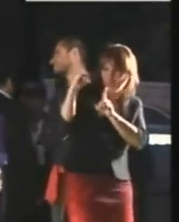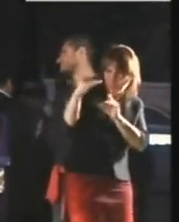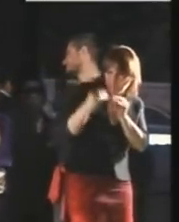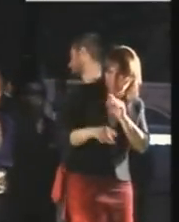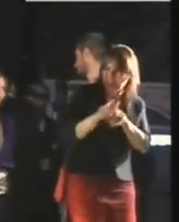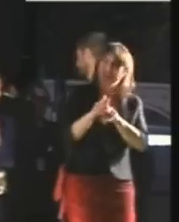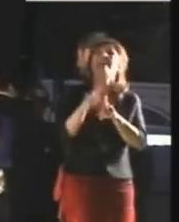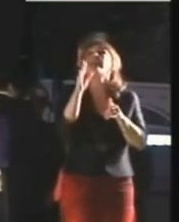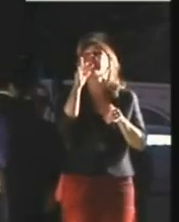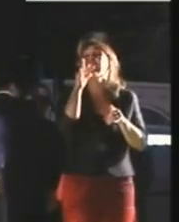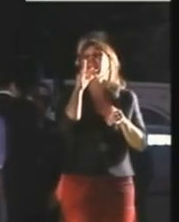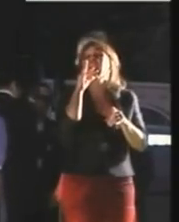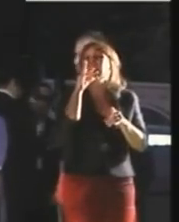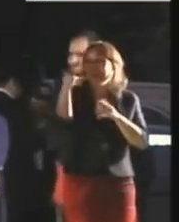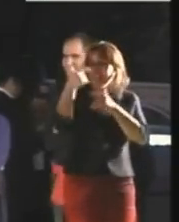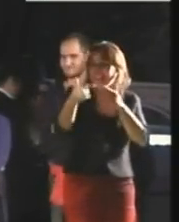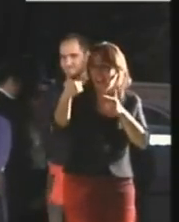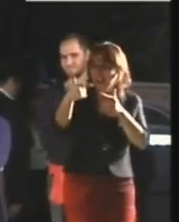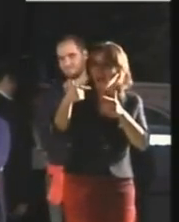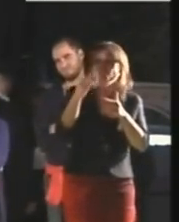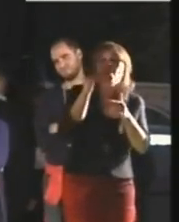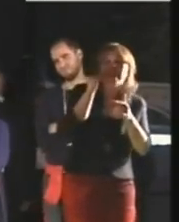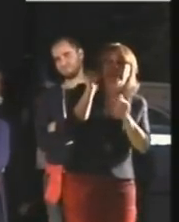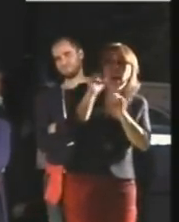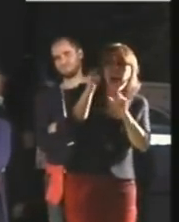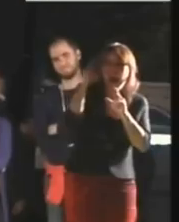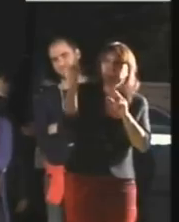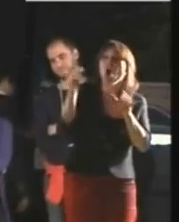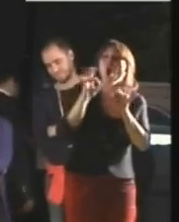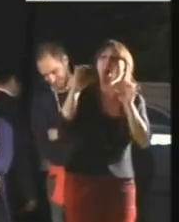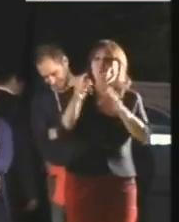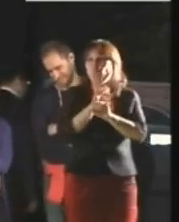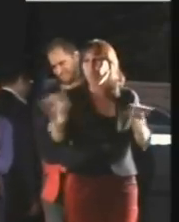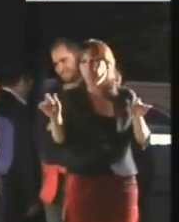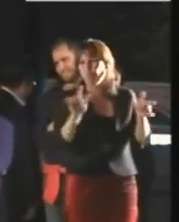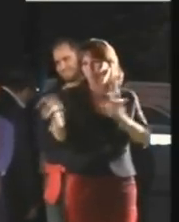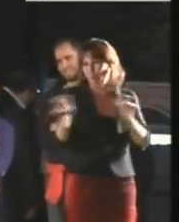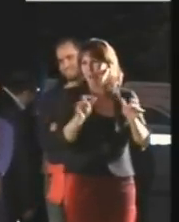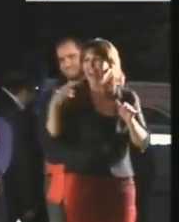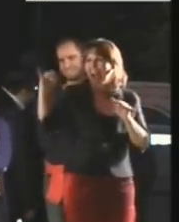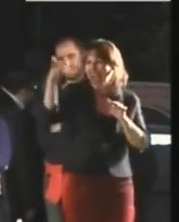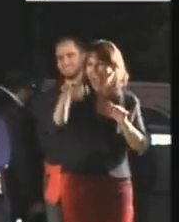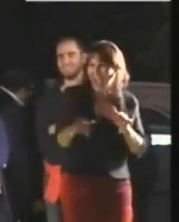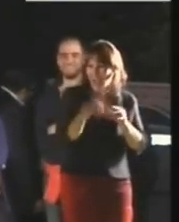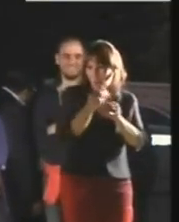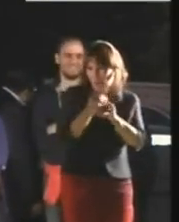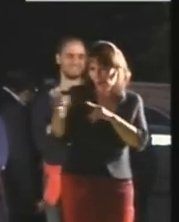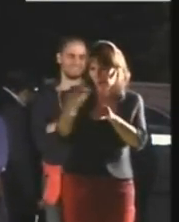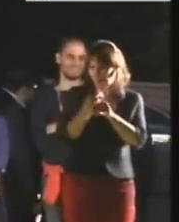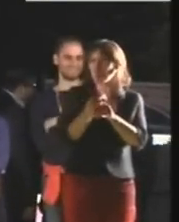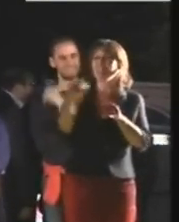regalo di Natale facendo impazzire Babbo Natale oppure fatti esplodere il culo, dipende come è usato. Il